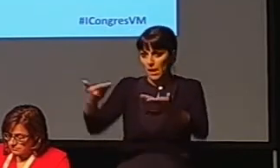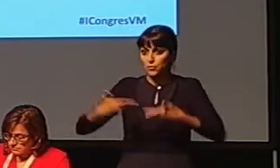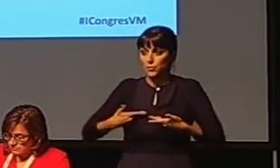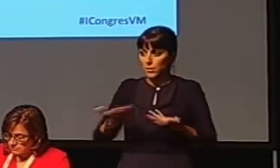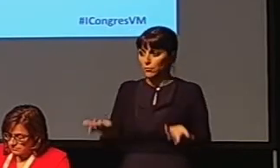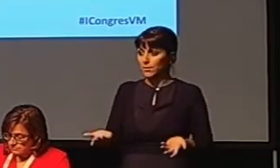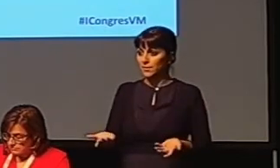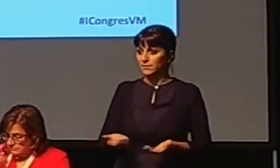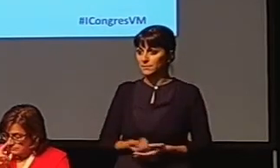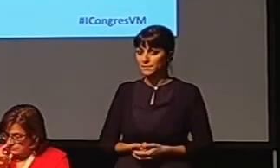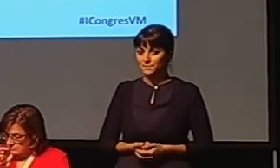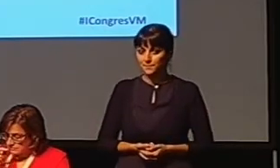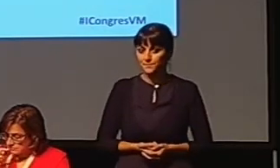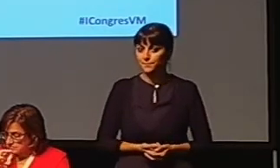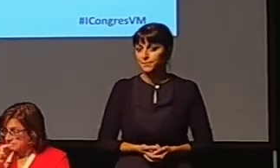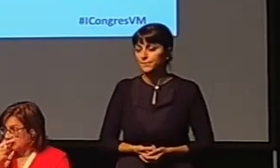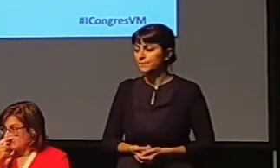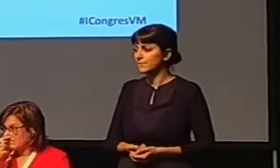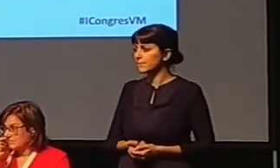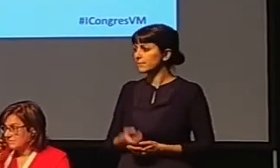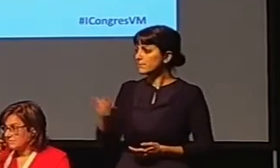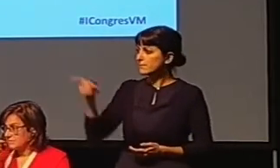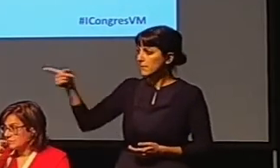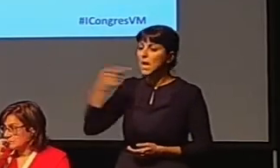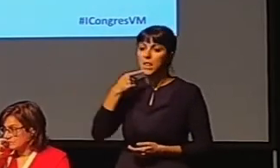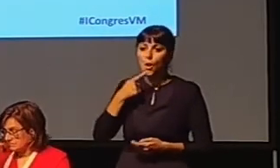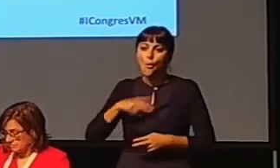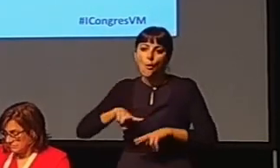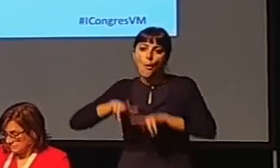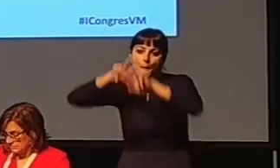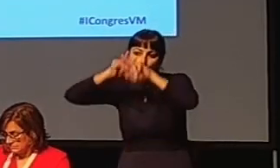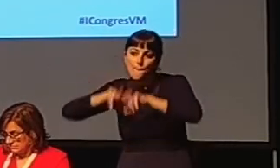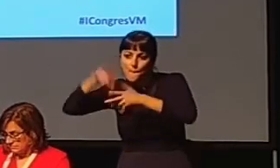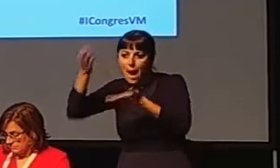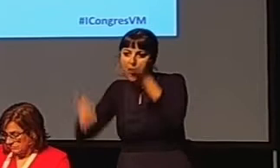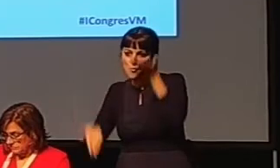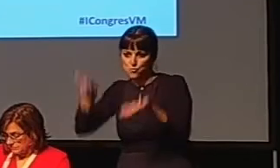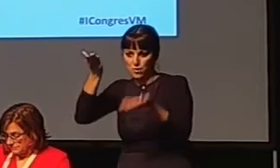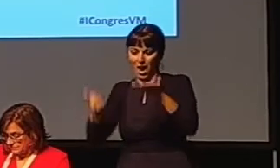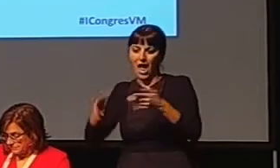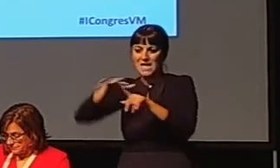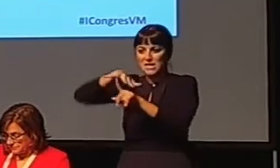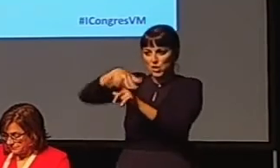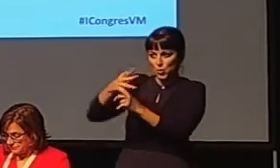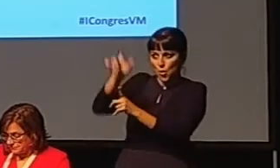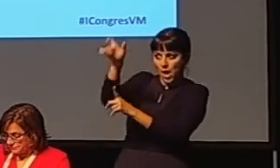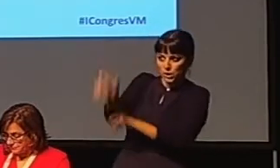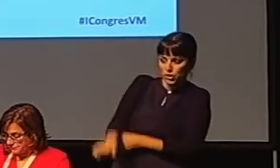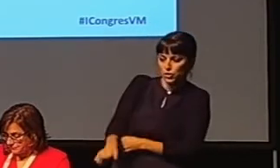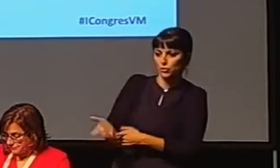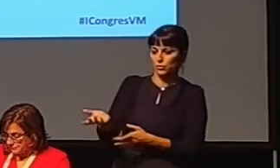Ajudeu-me. Com? Valorar una valoració, però una valoració